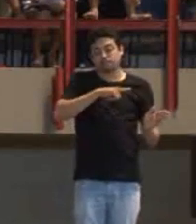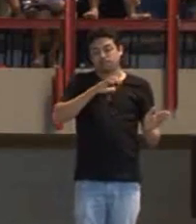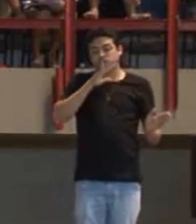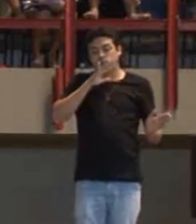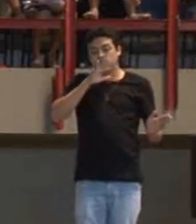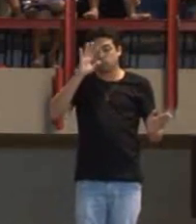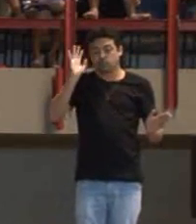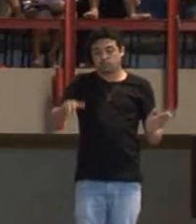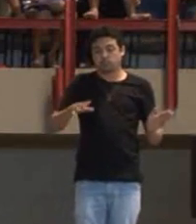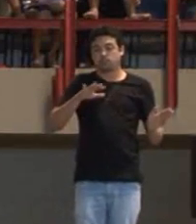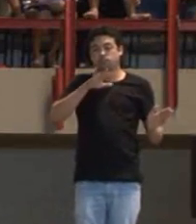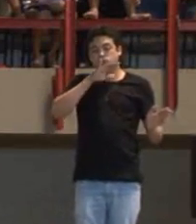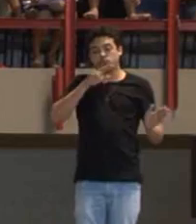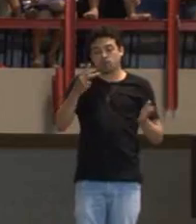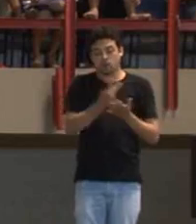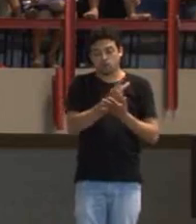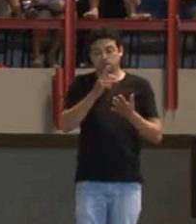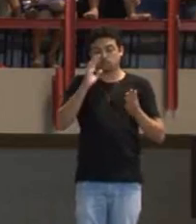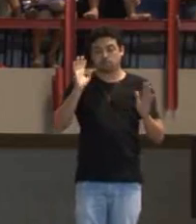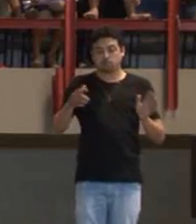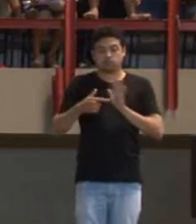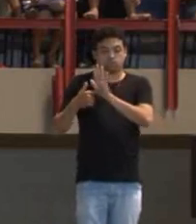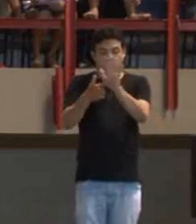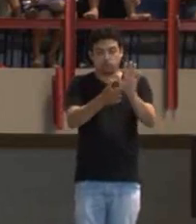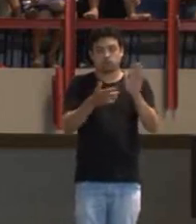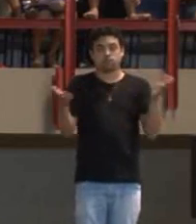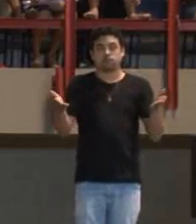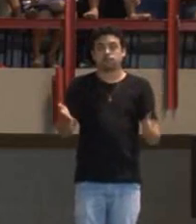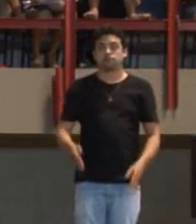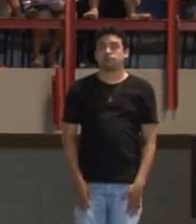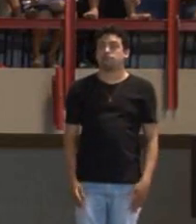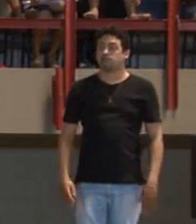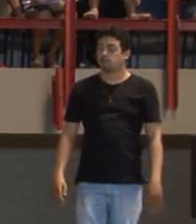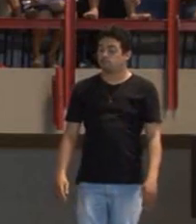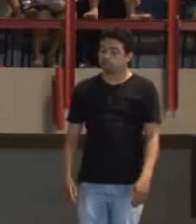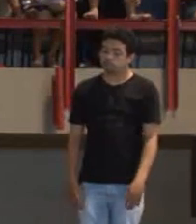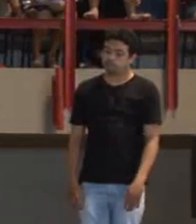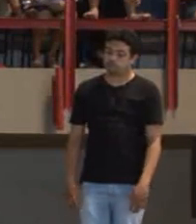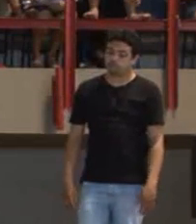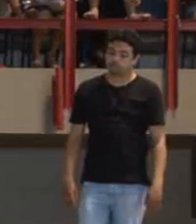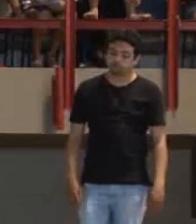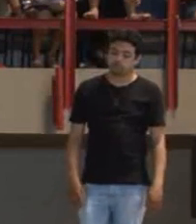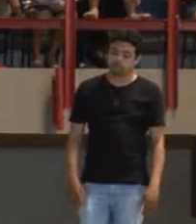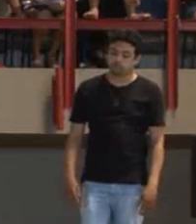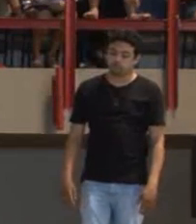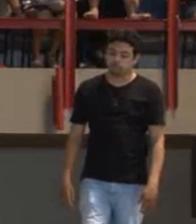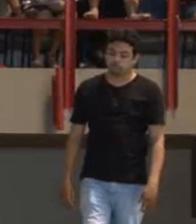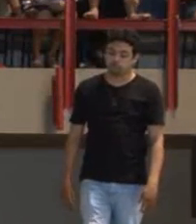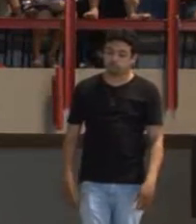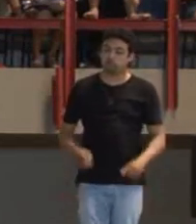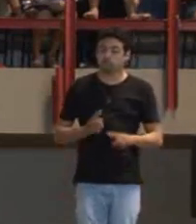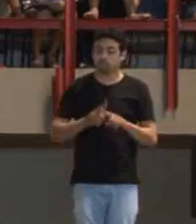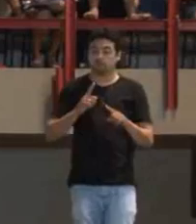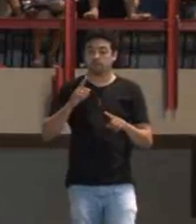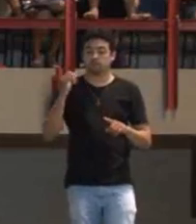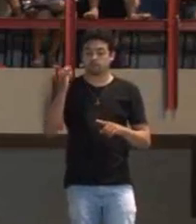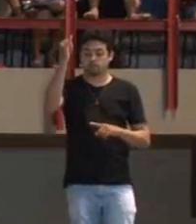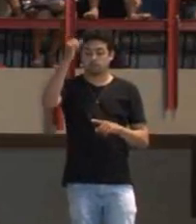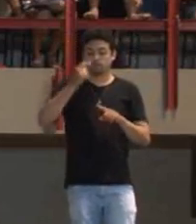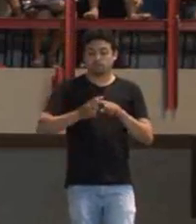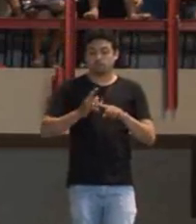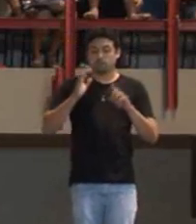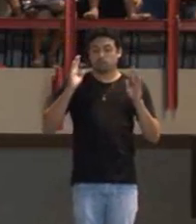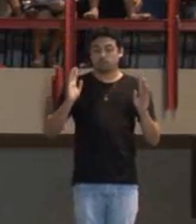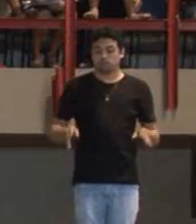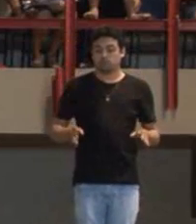as desvantagens que a gente vai mostrar agora, tá? Primeiro, ele é importante porque é a matriz